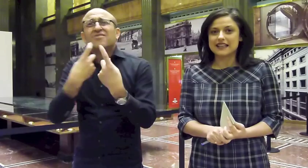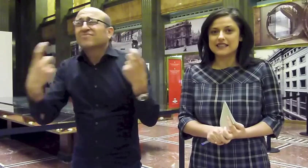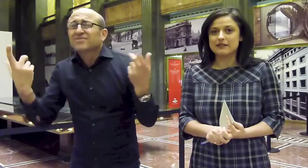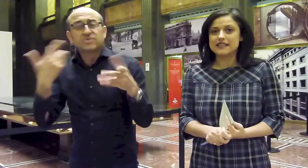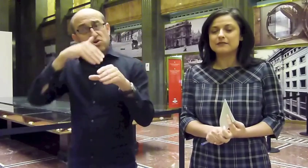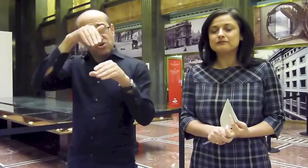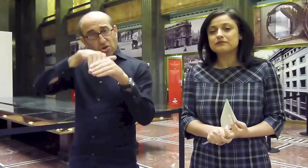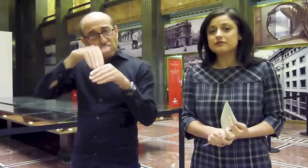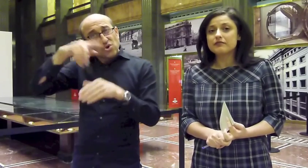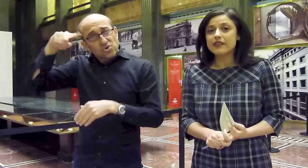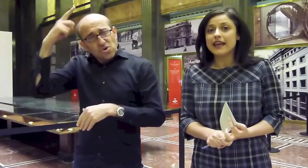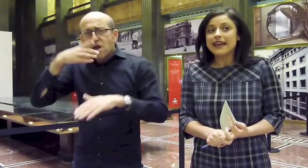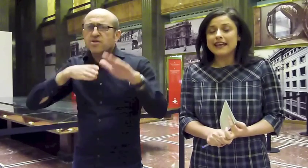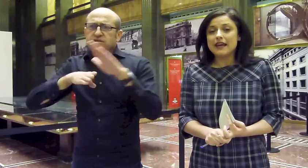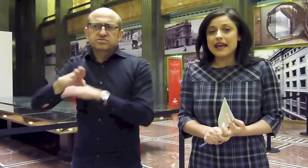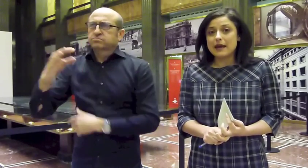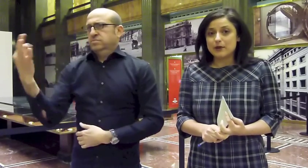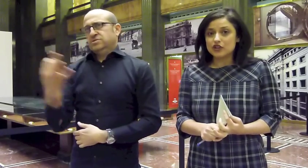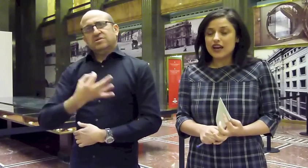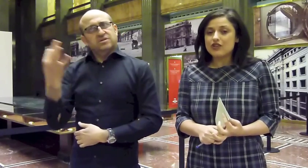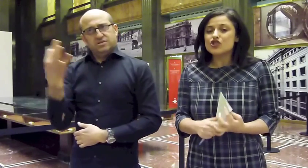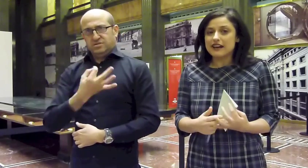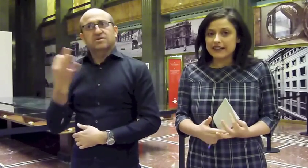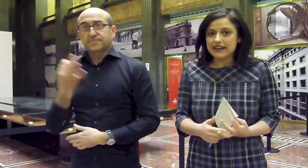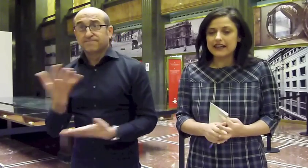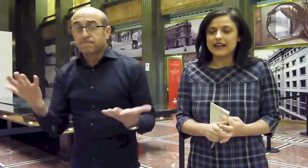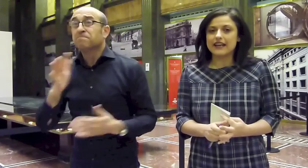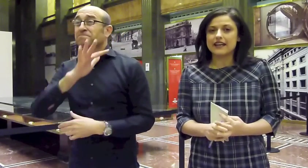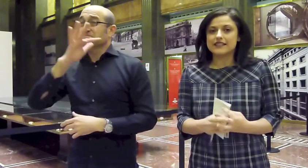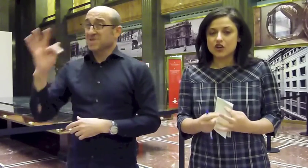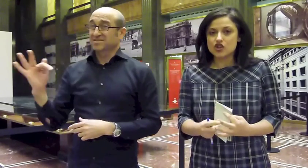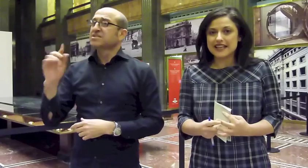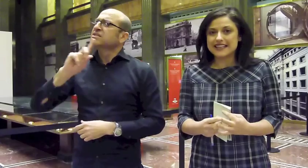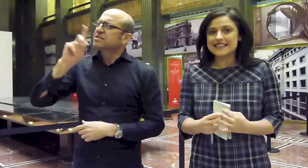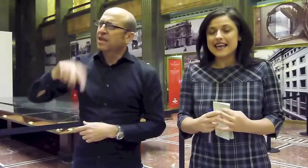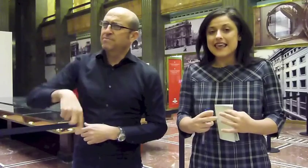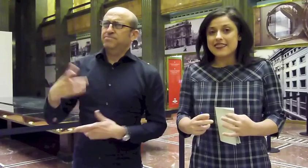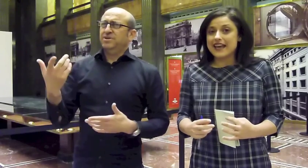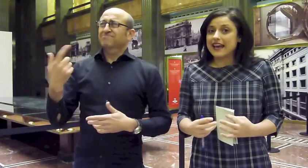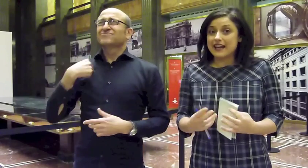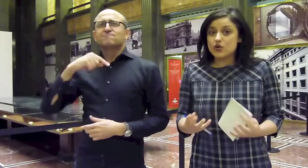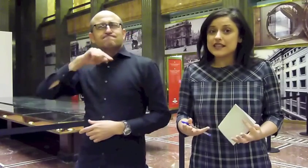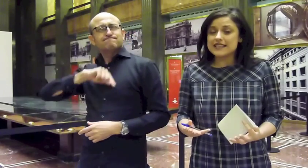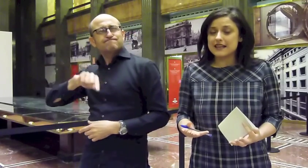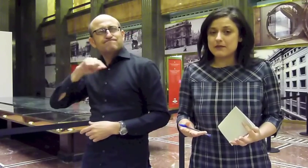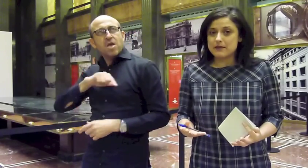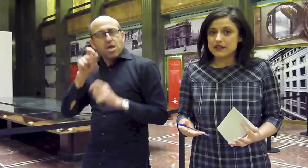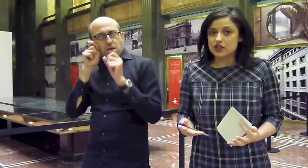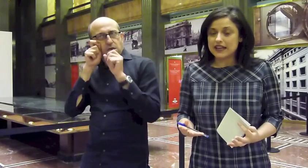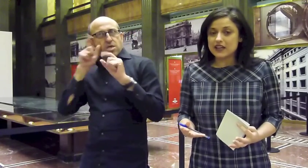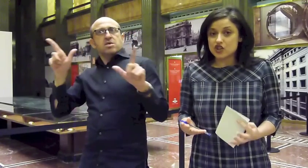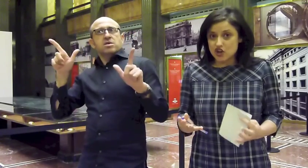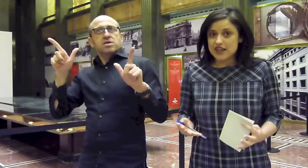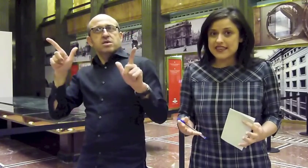culturales accesibles. Y por otro lado, ser conscientes de que no existen